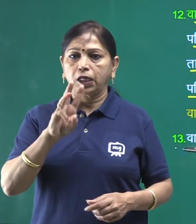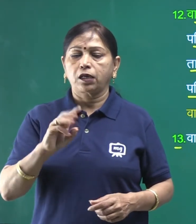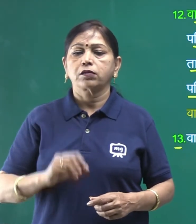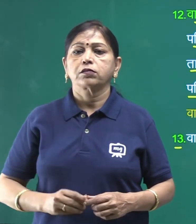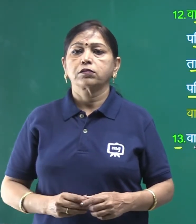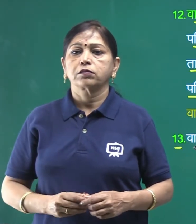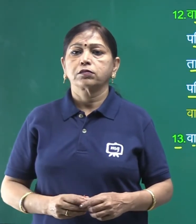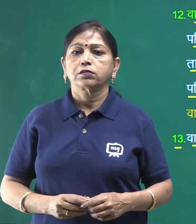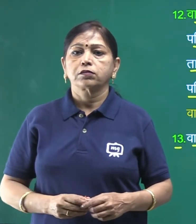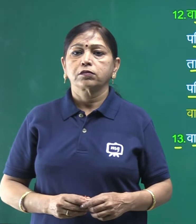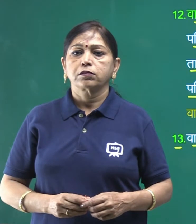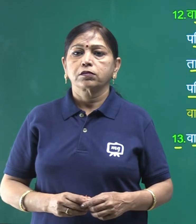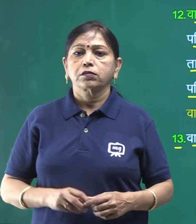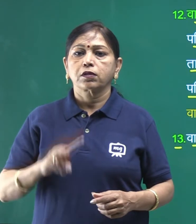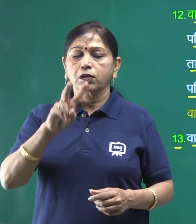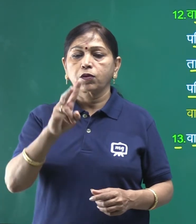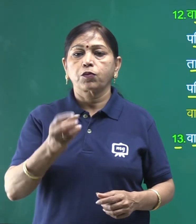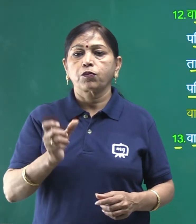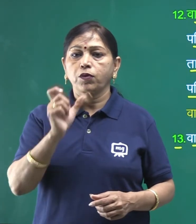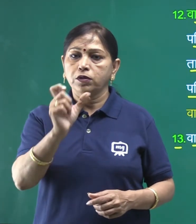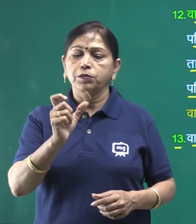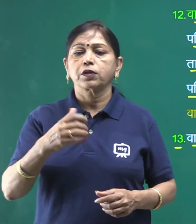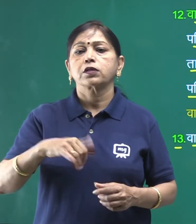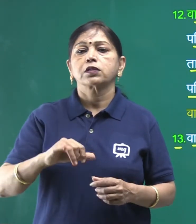13, वाष्पीकरण से